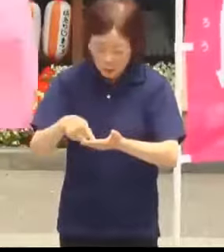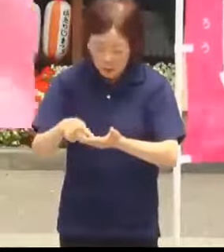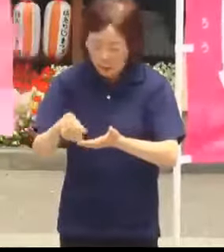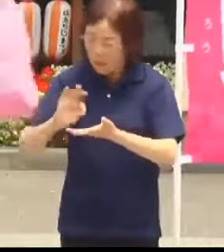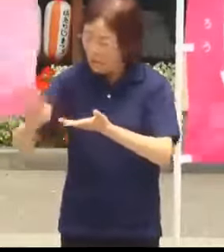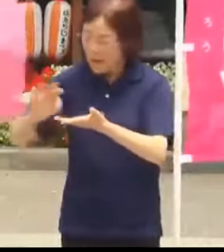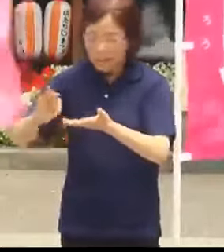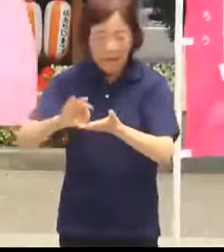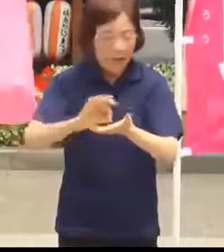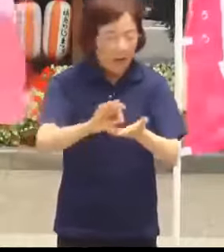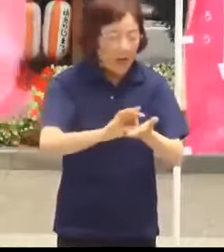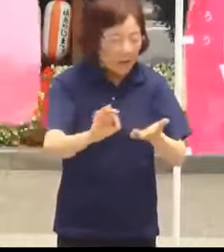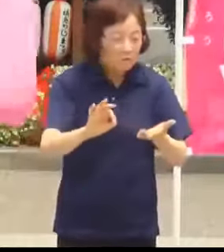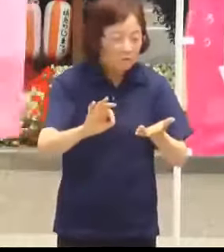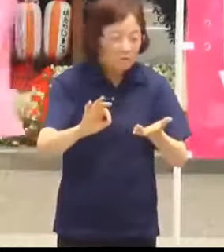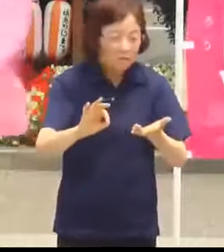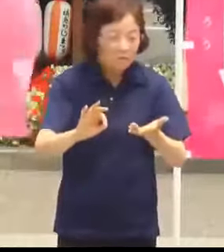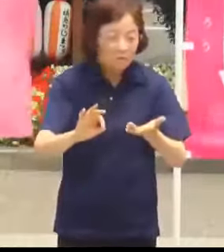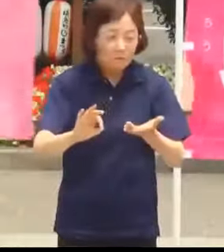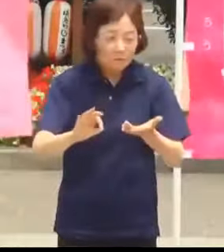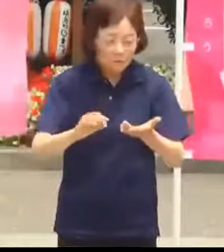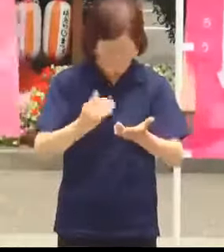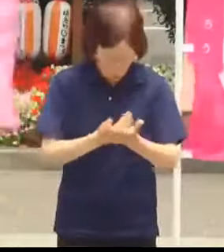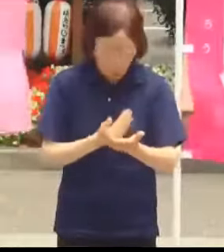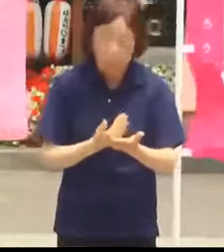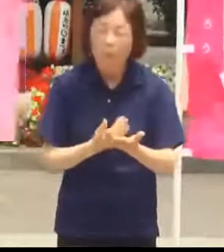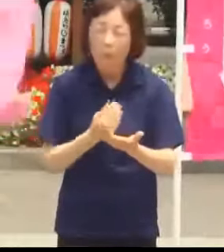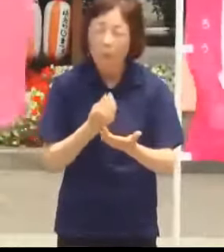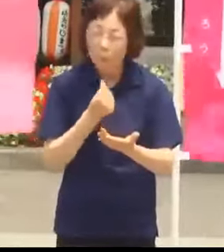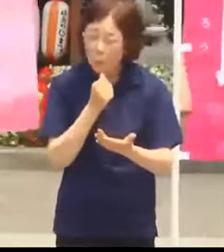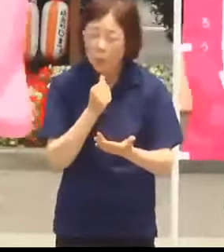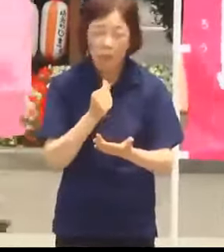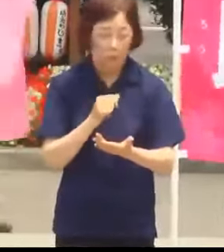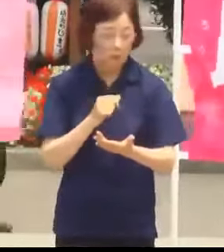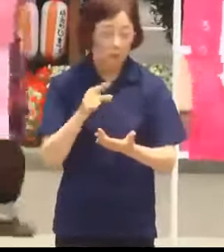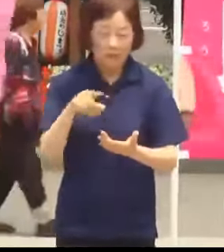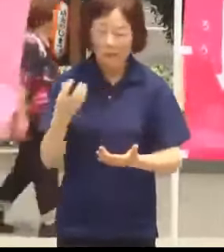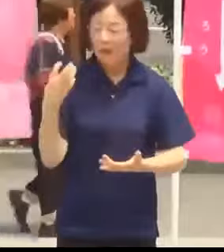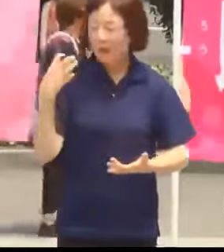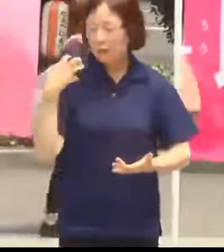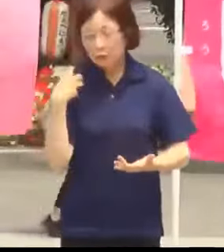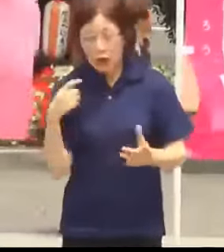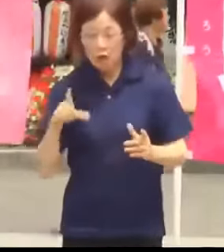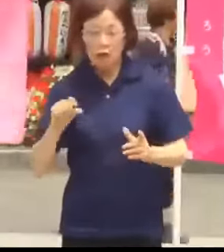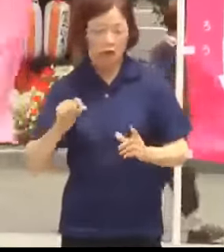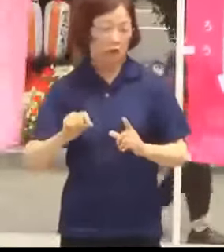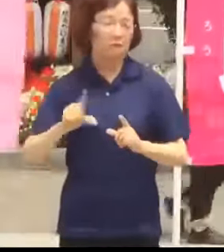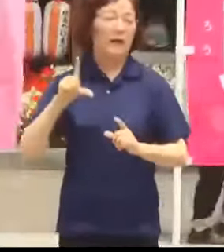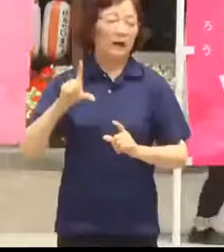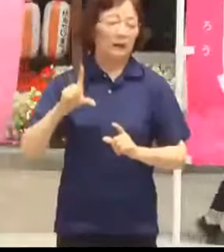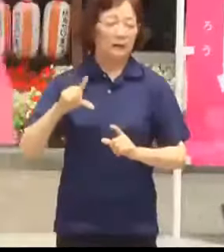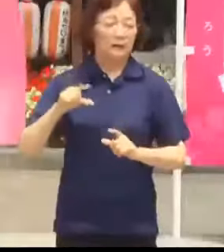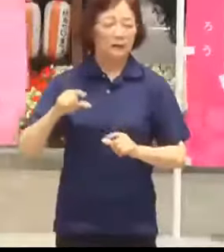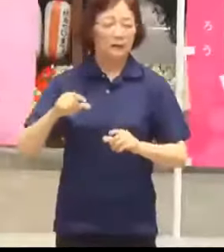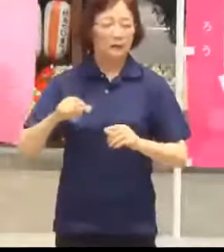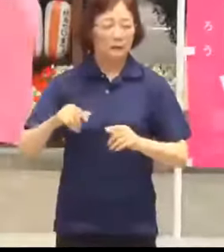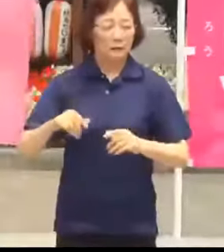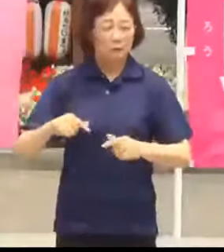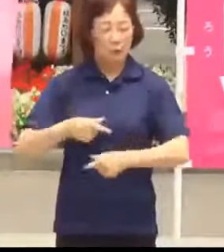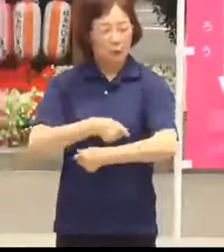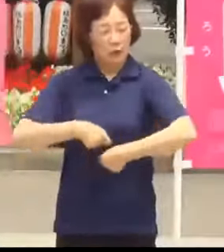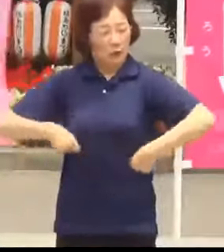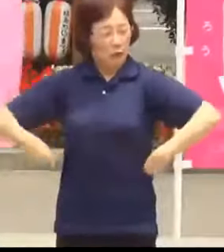から左ほとんど消費に流れるって方々一番負担率高いんですよねこんな不公平な撮り方あり